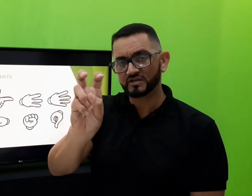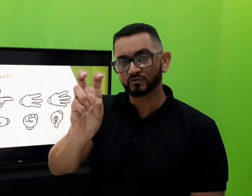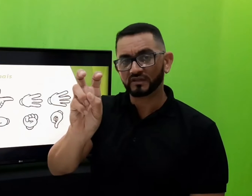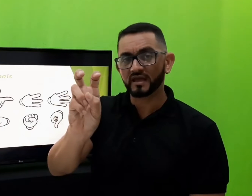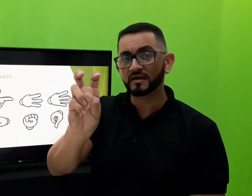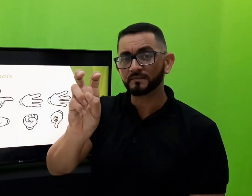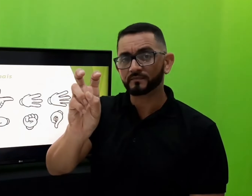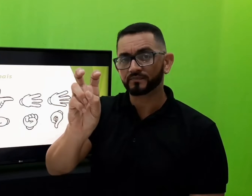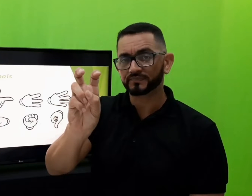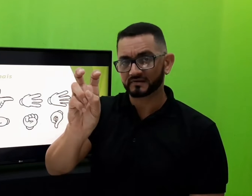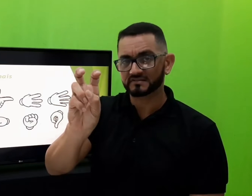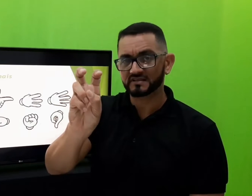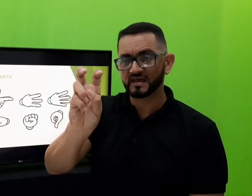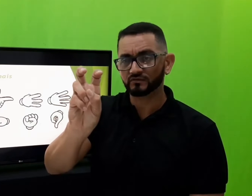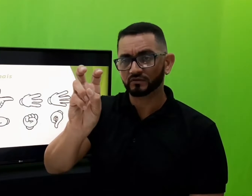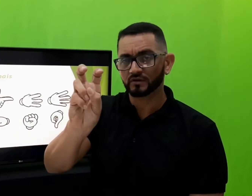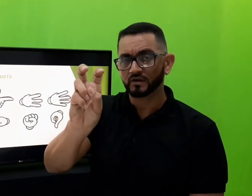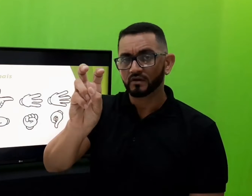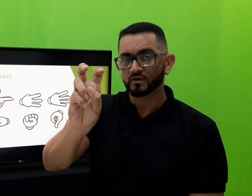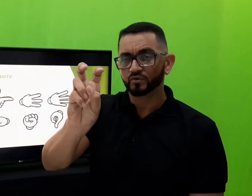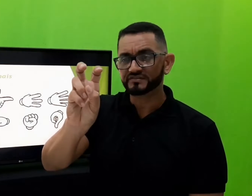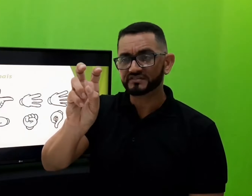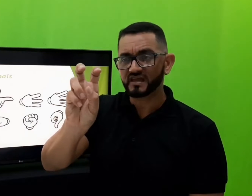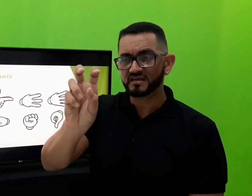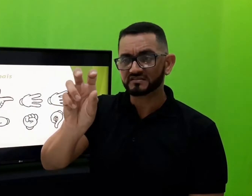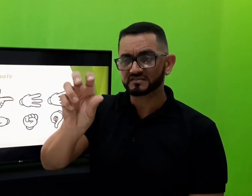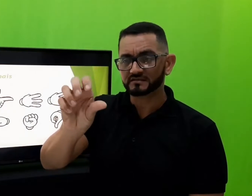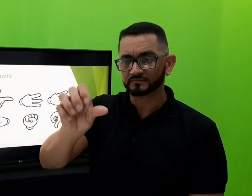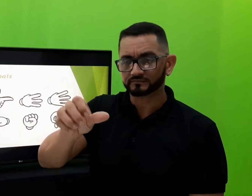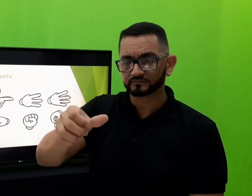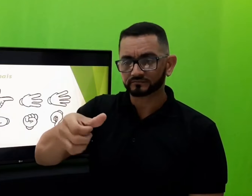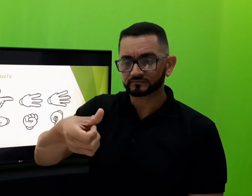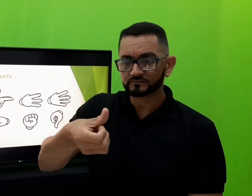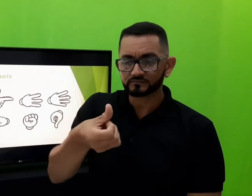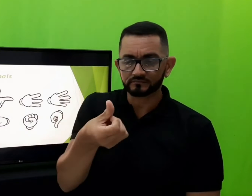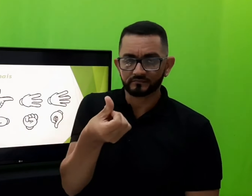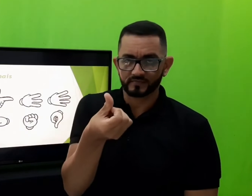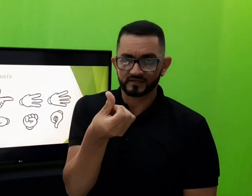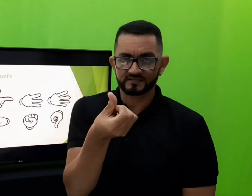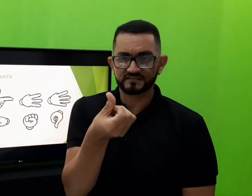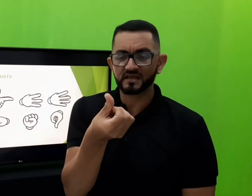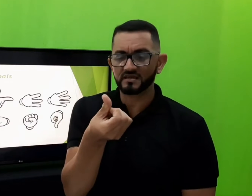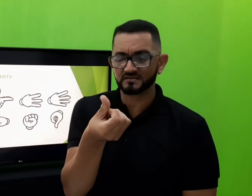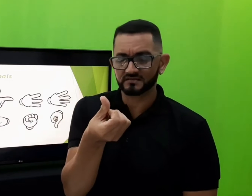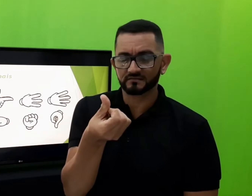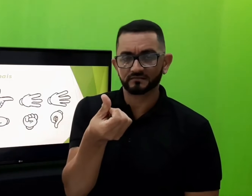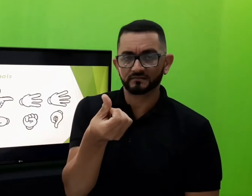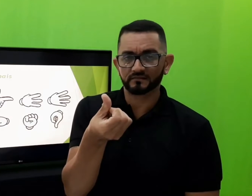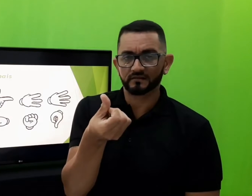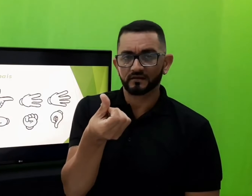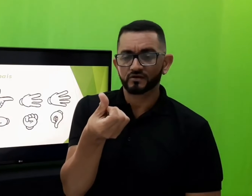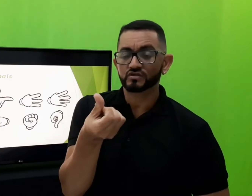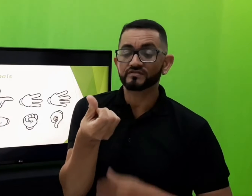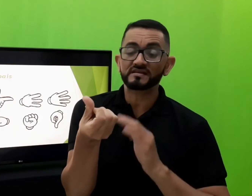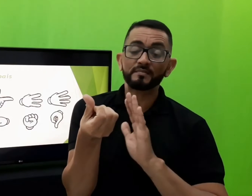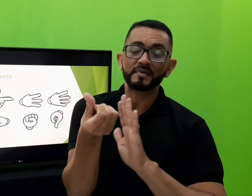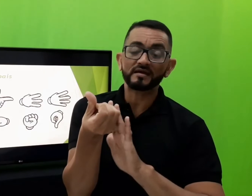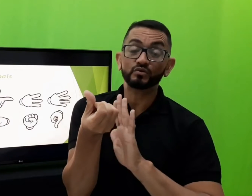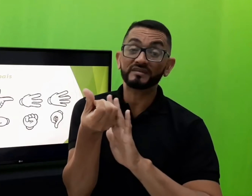já altera, certo? O 6, 6. Só você lembrar que o